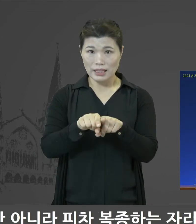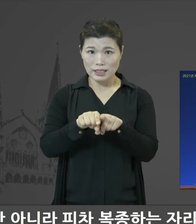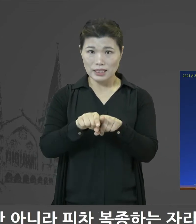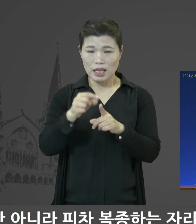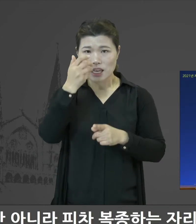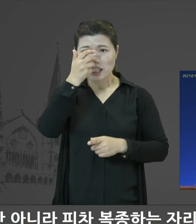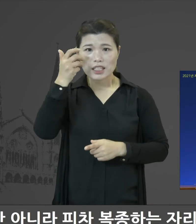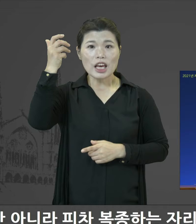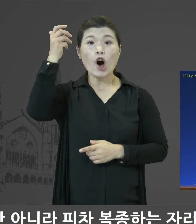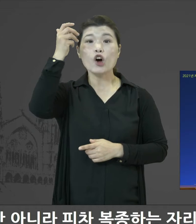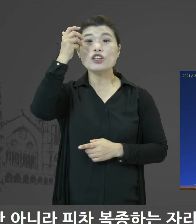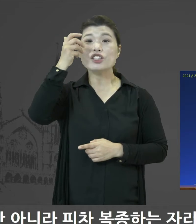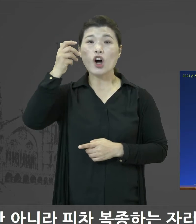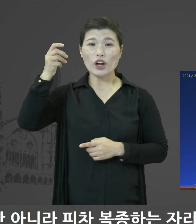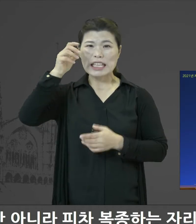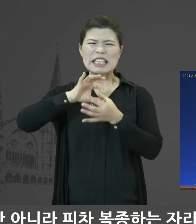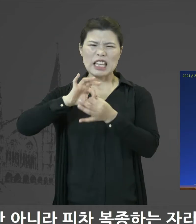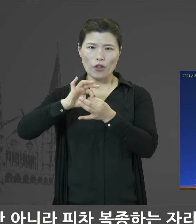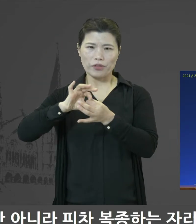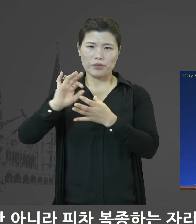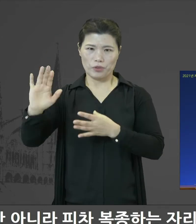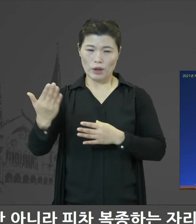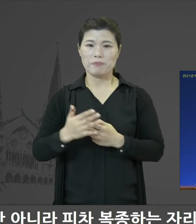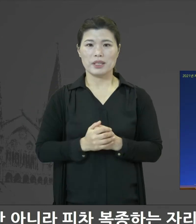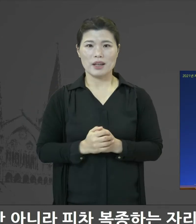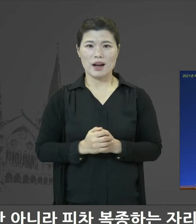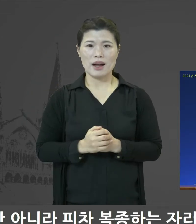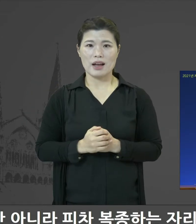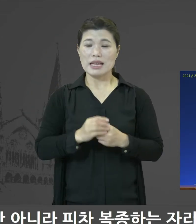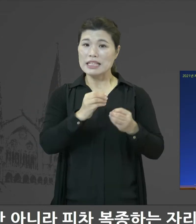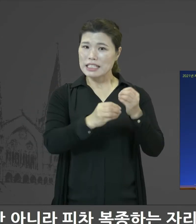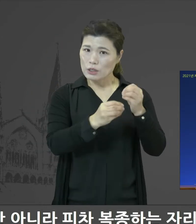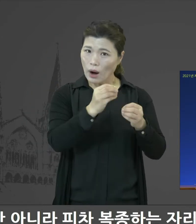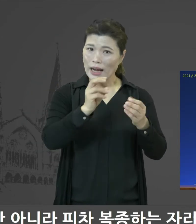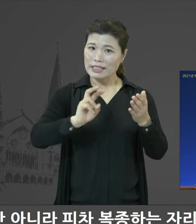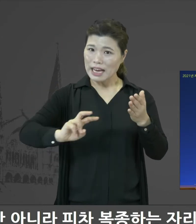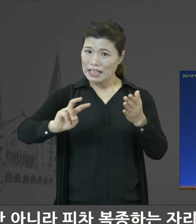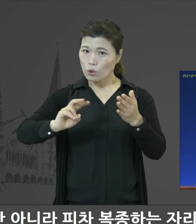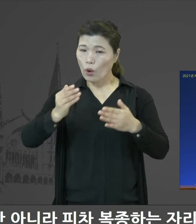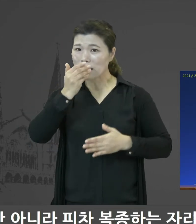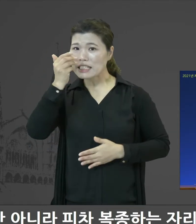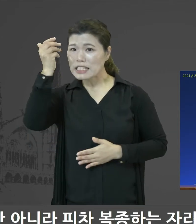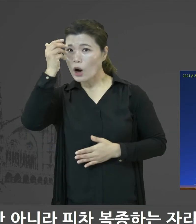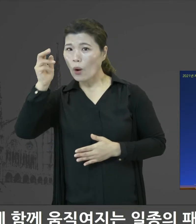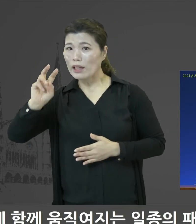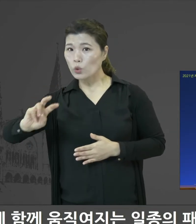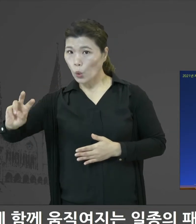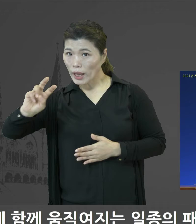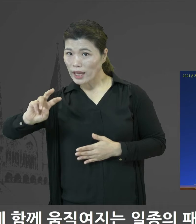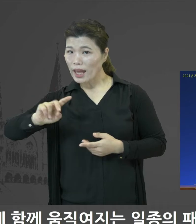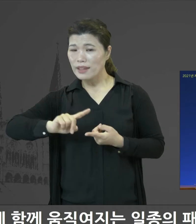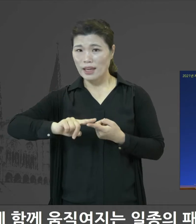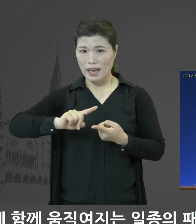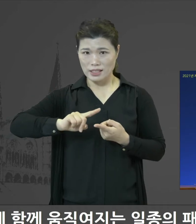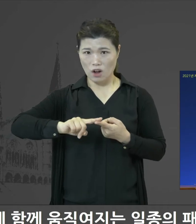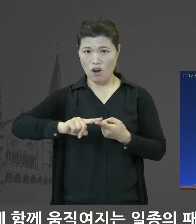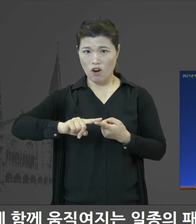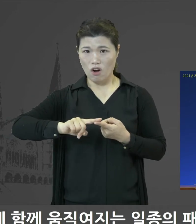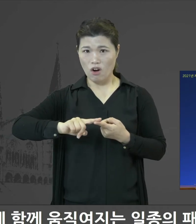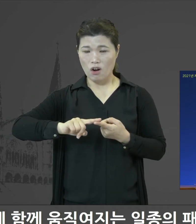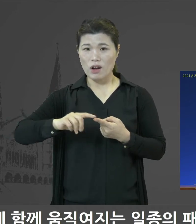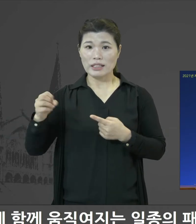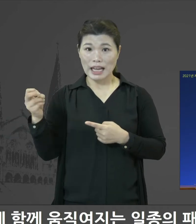일종의 패키지와 같다는 것이죠. 그래서 시와 찬송과 신령한 노래를 부르는 것, 다시